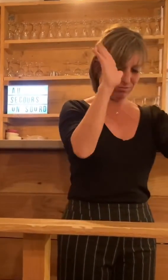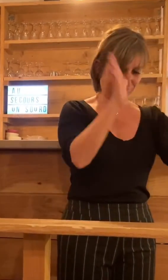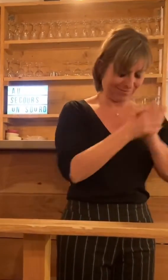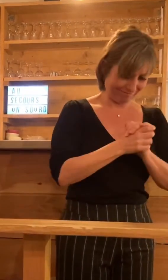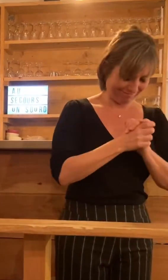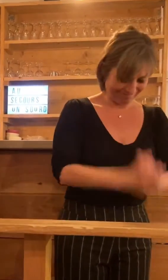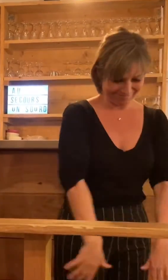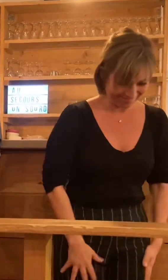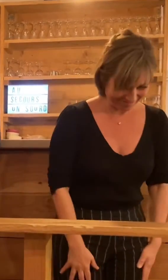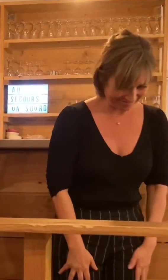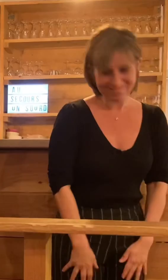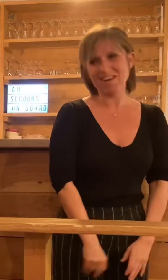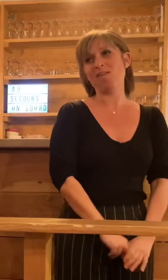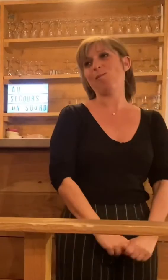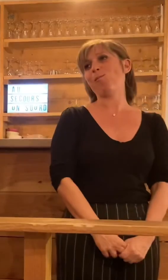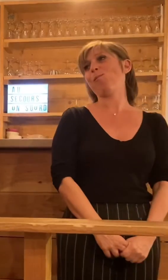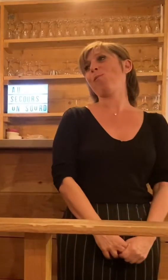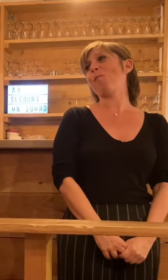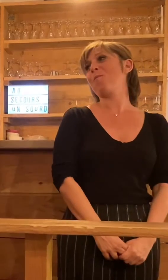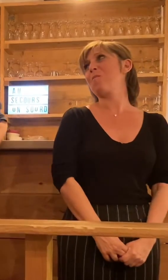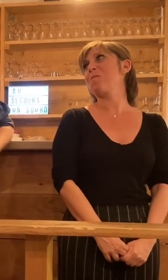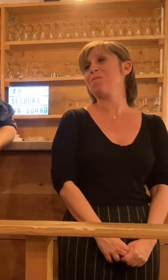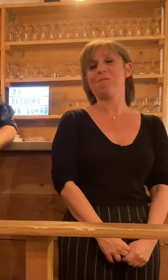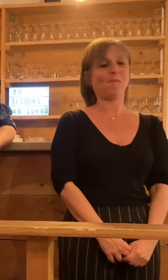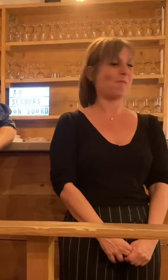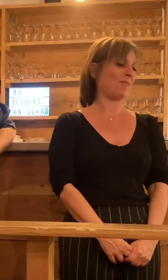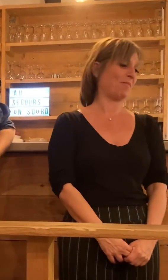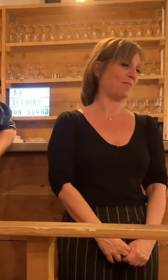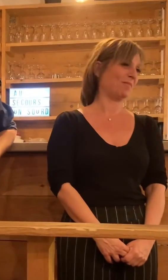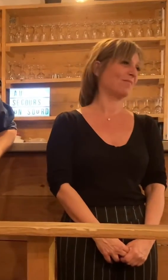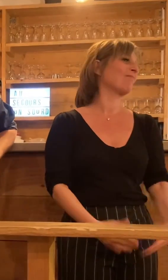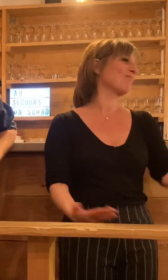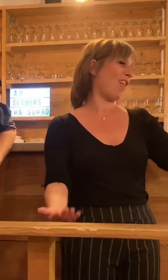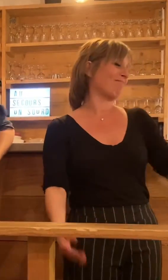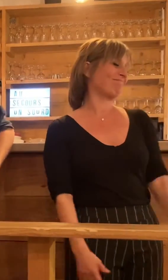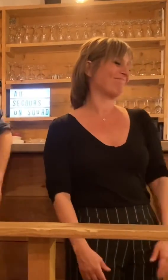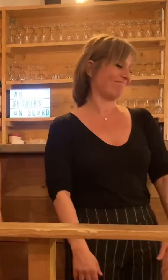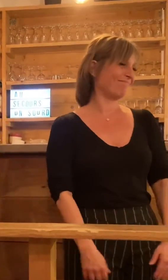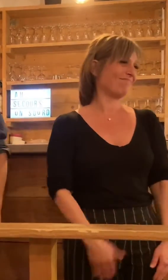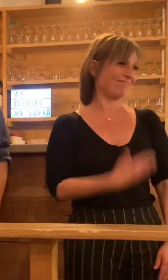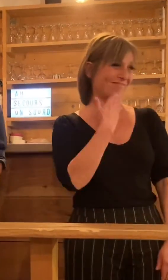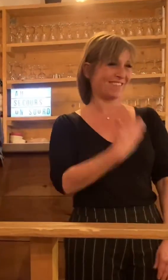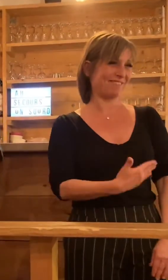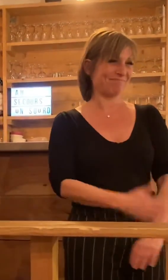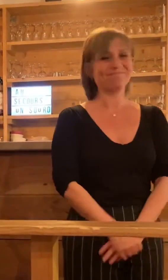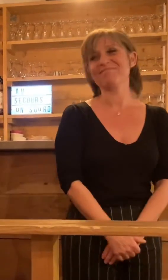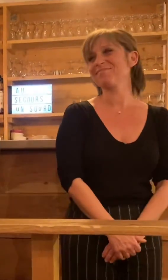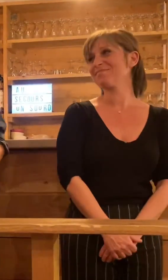Voilà, pour répondre à votre question. Merci.